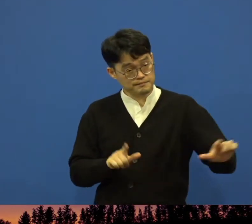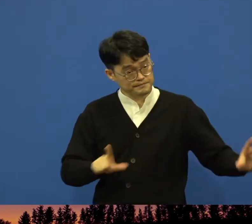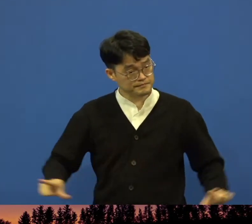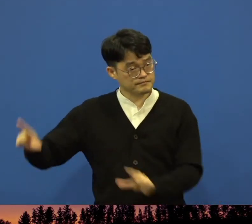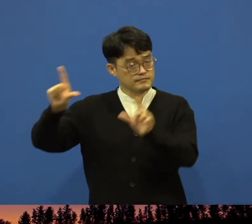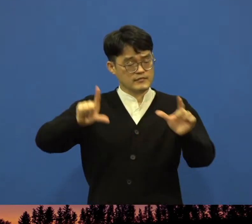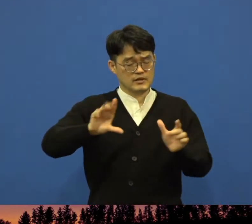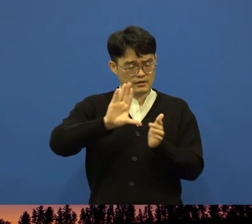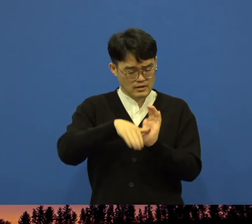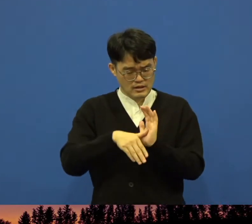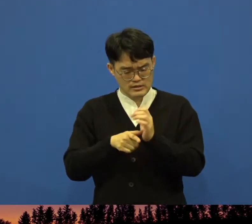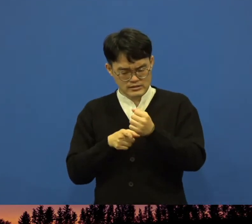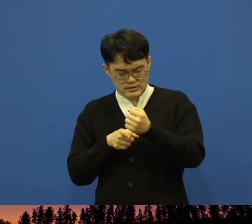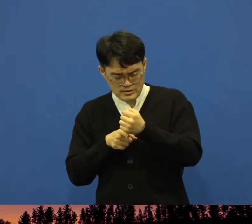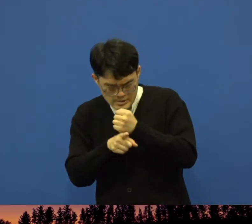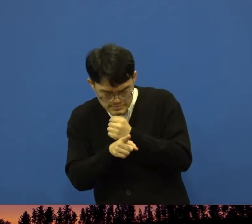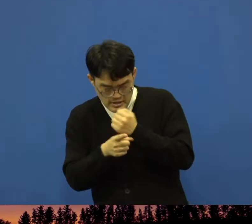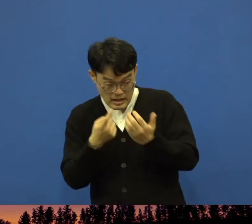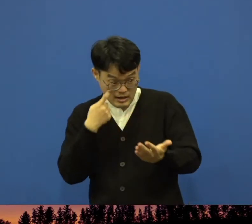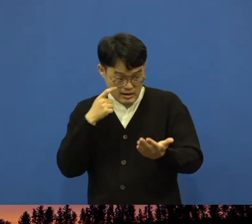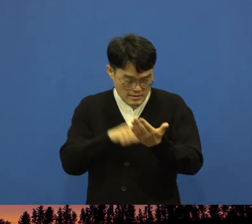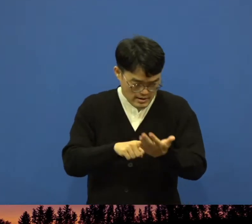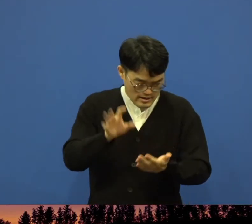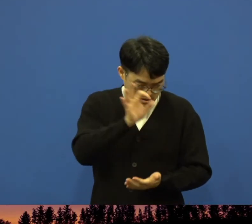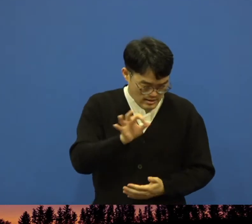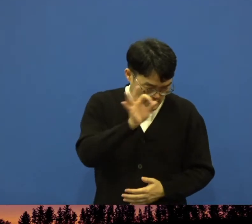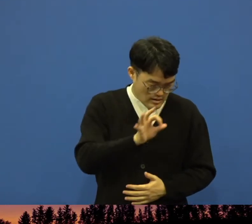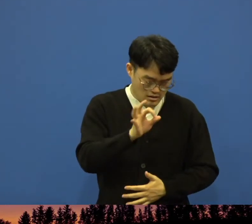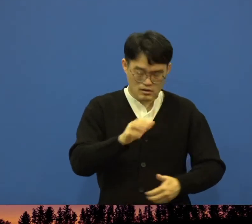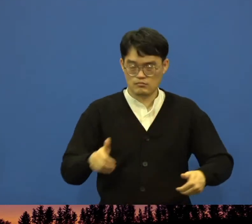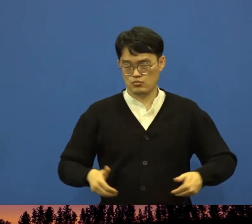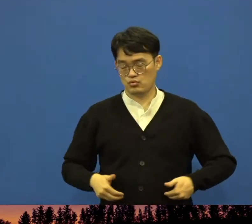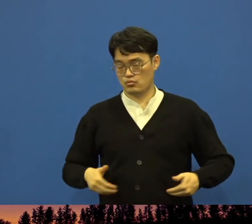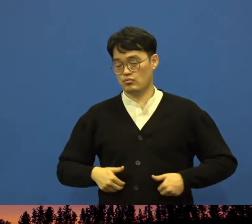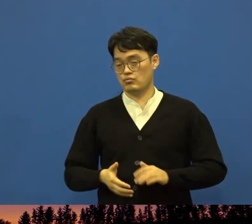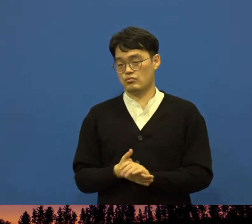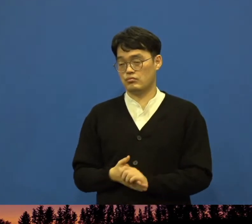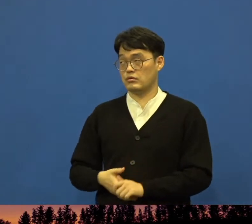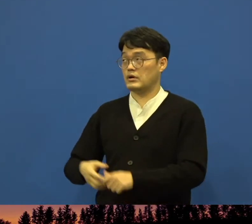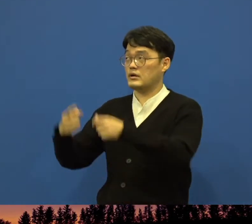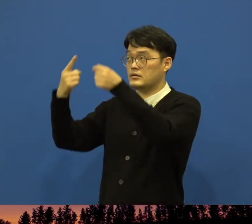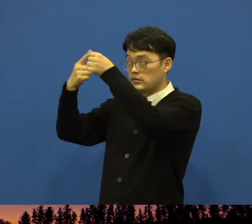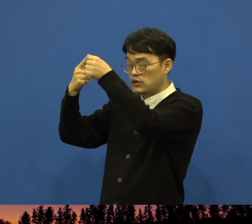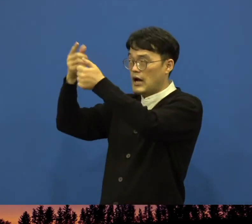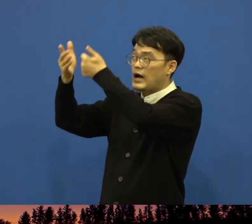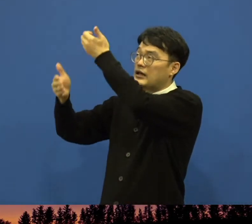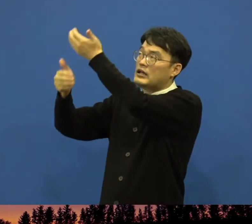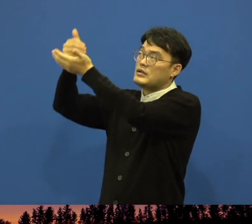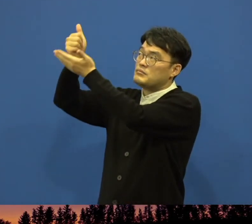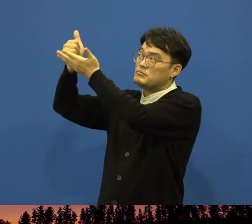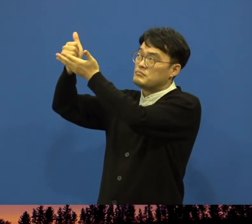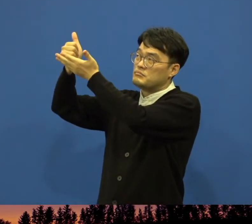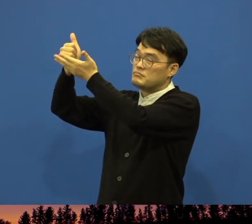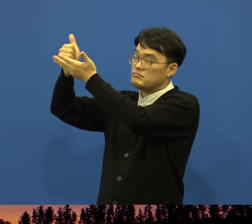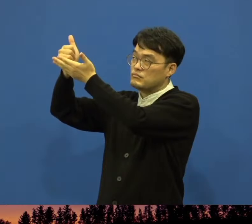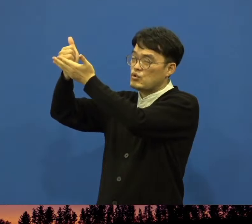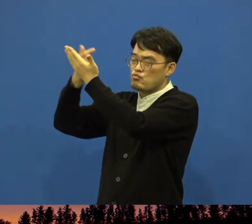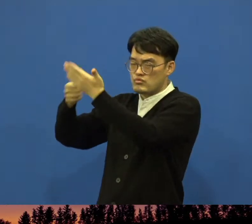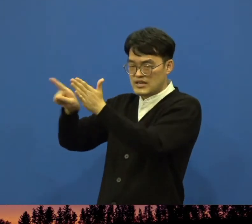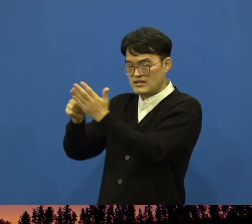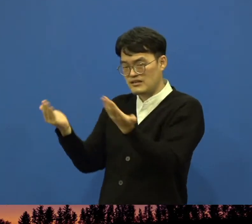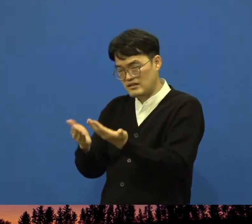찾아야 돼요. 항상 내가 이 일을 왜 하려고 하느냐, 세 가지를 확인하는 거예요. 하나님을 위한 것이냐는 거죠. 이게 하나님을 위한